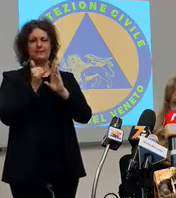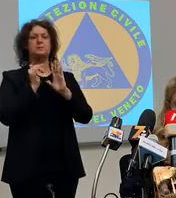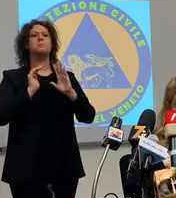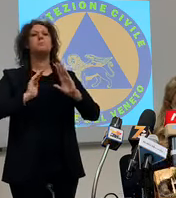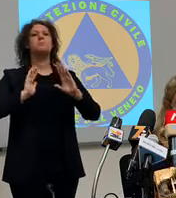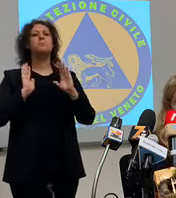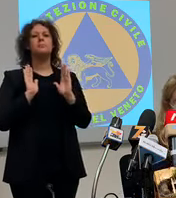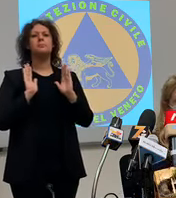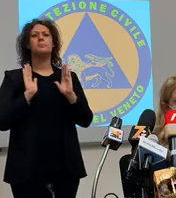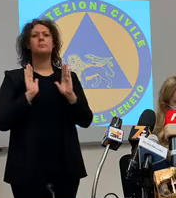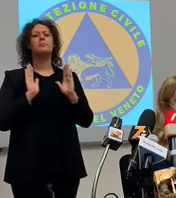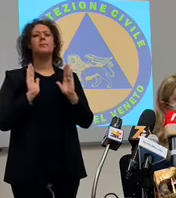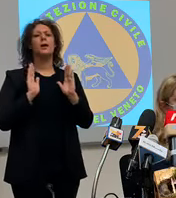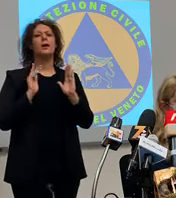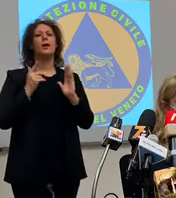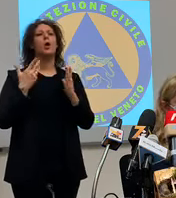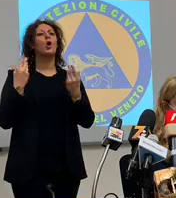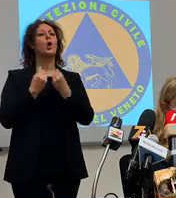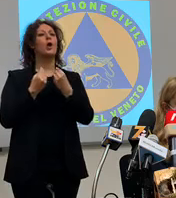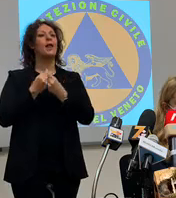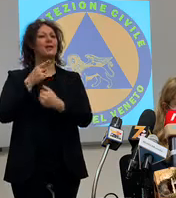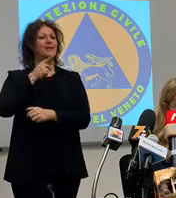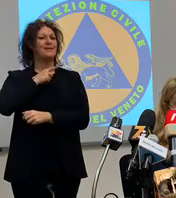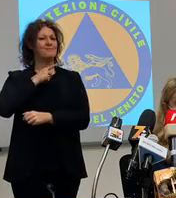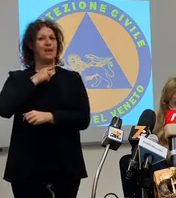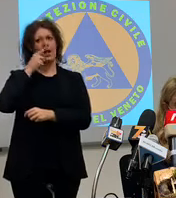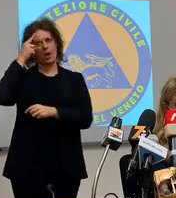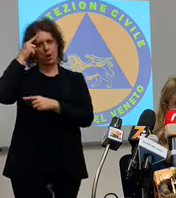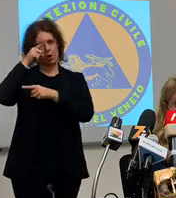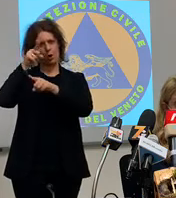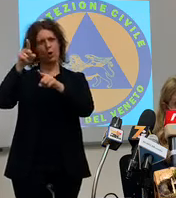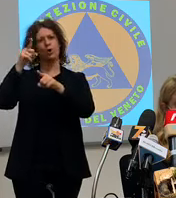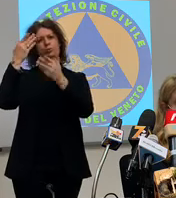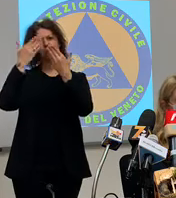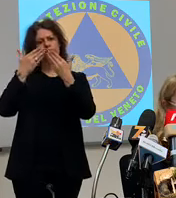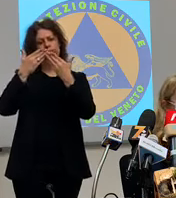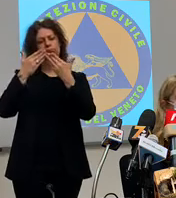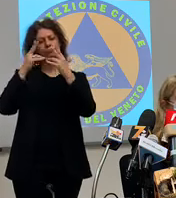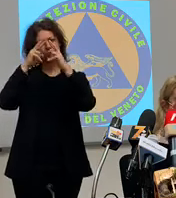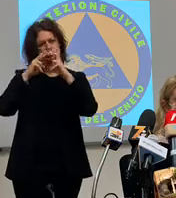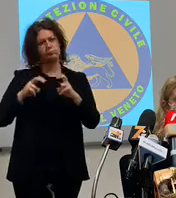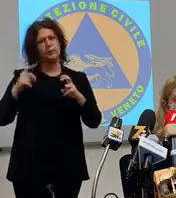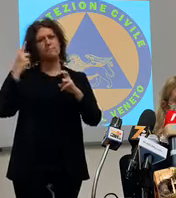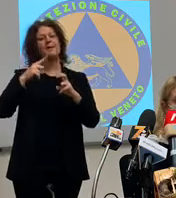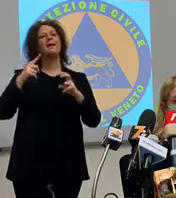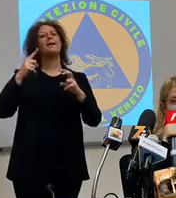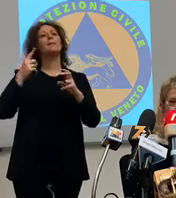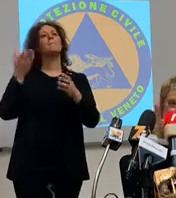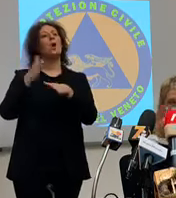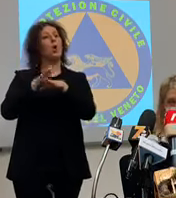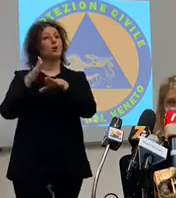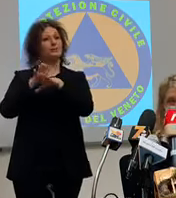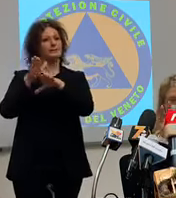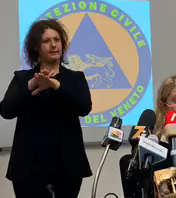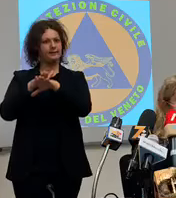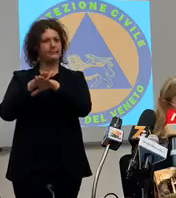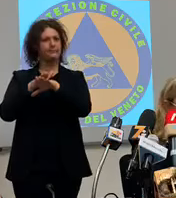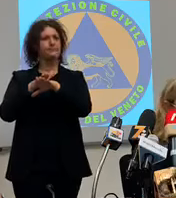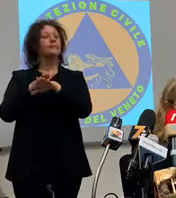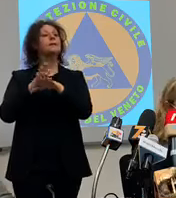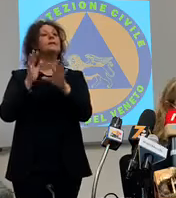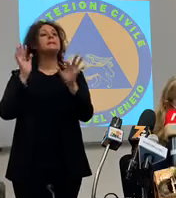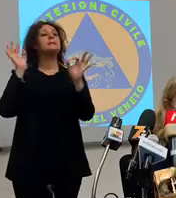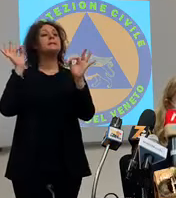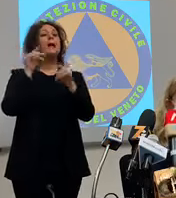colleghi del del ser che si occupano dell'analisi di tutte le schede di morte se ci servono delle cose più diciamo